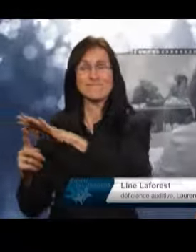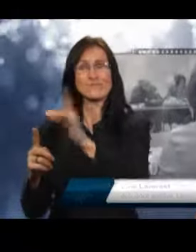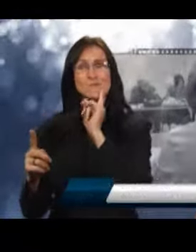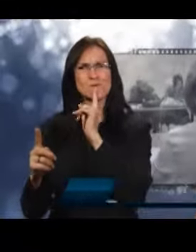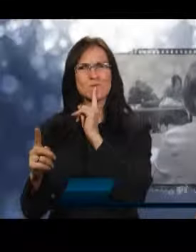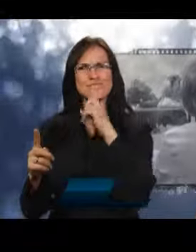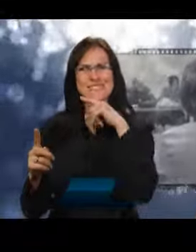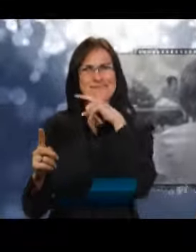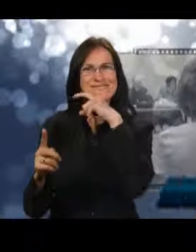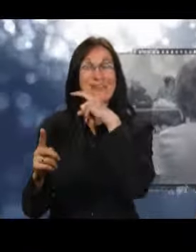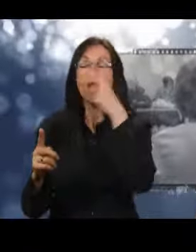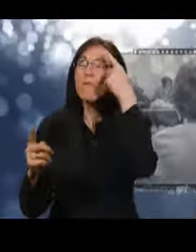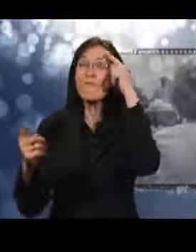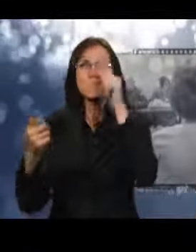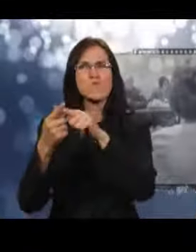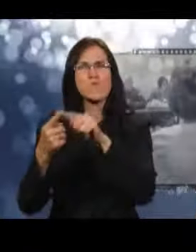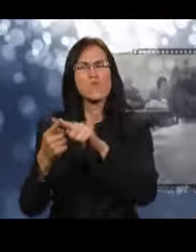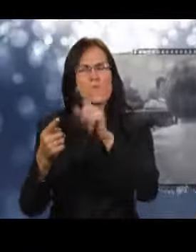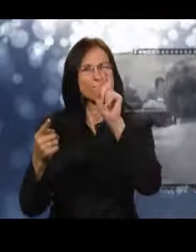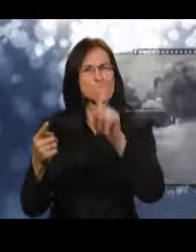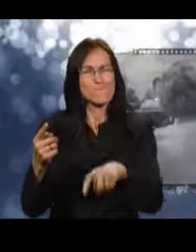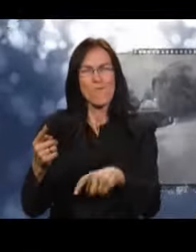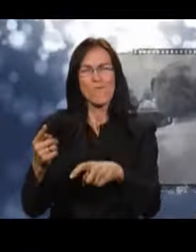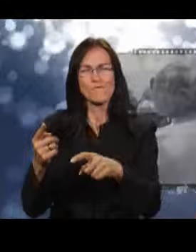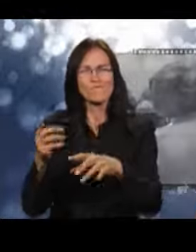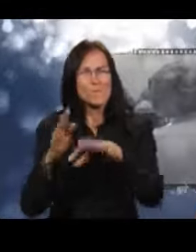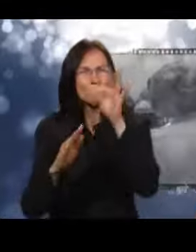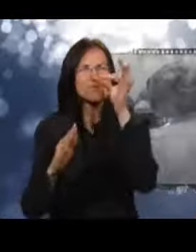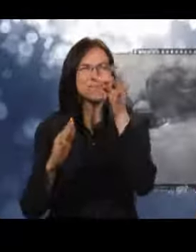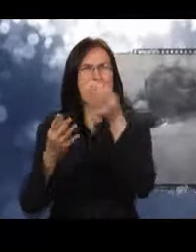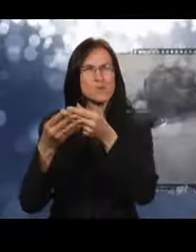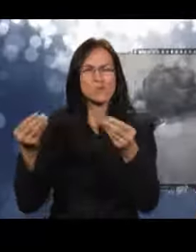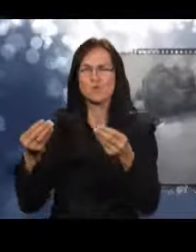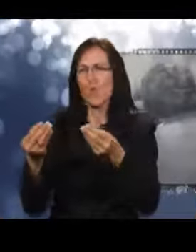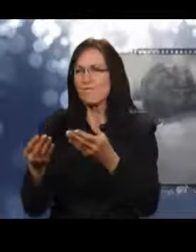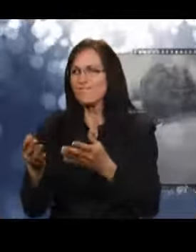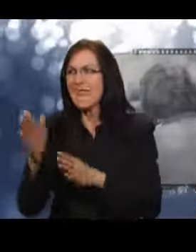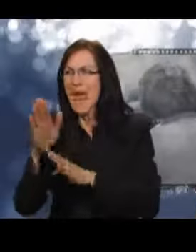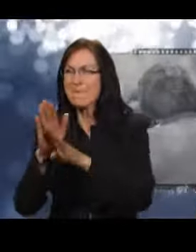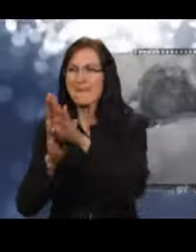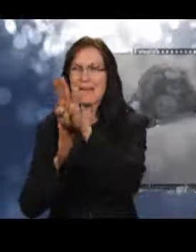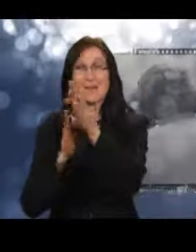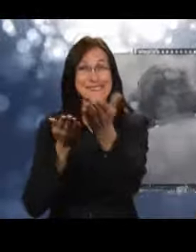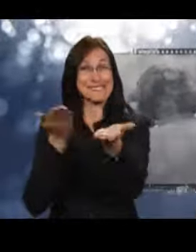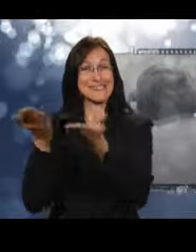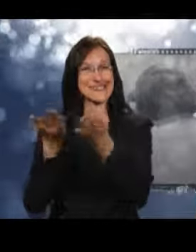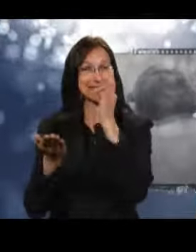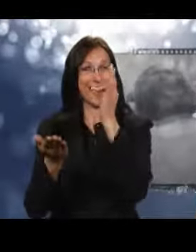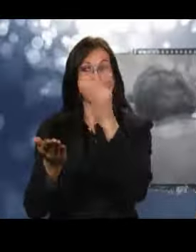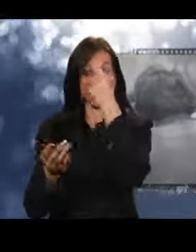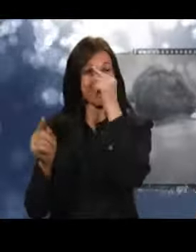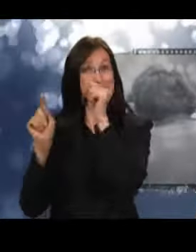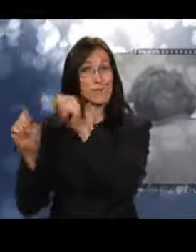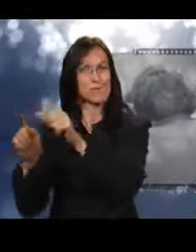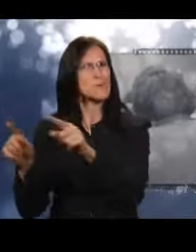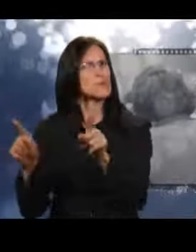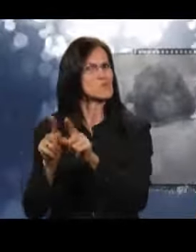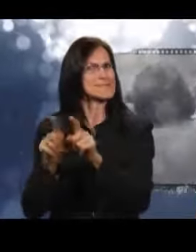les situations des personnes sourdes, les difficultés des personnes sourdes, pour trouver des solutions, améliorer les services, la qualité pour